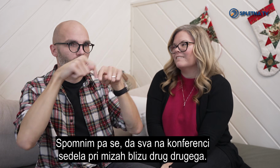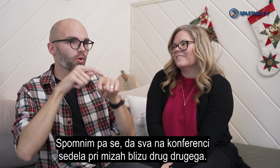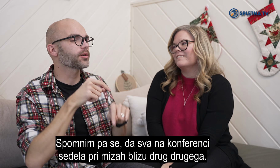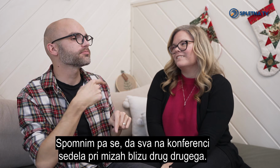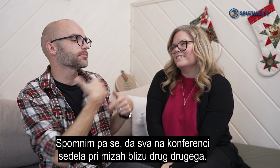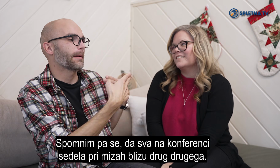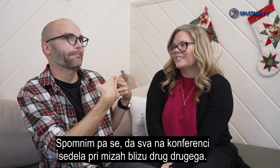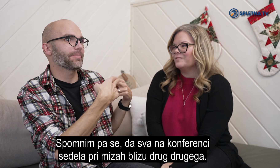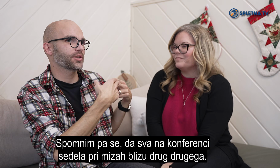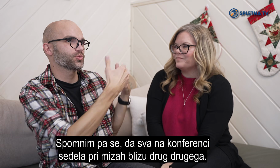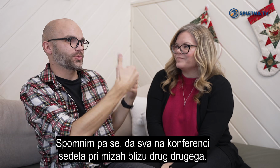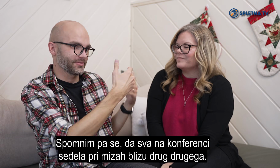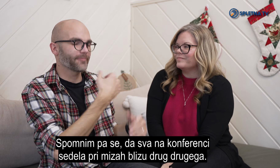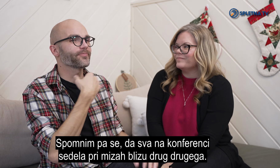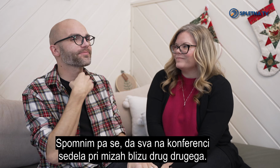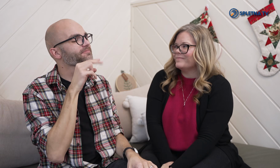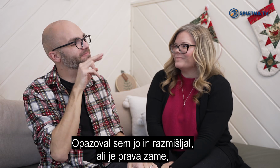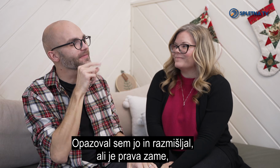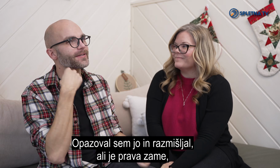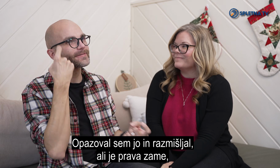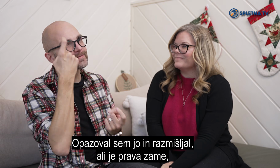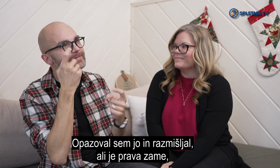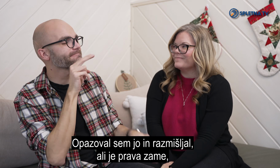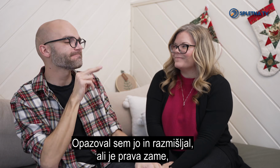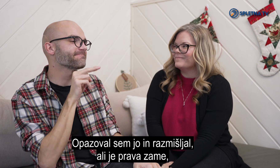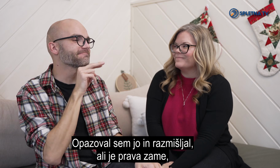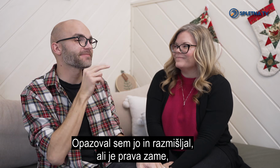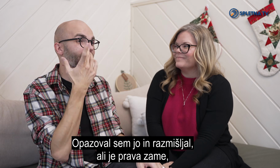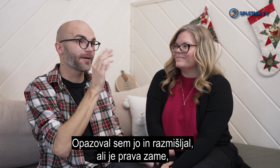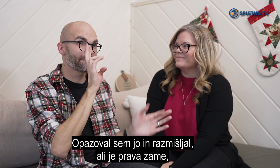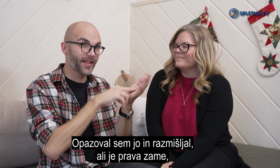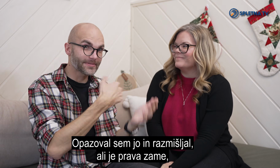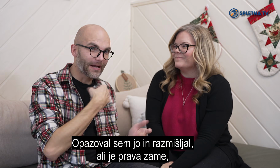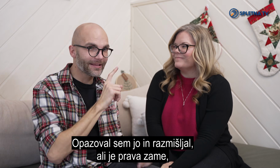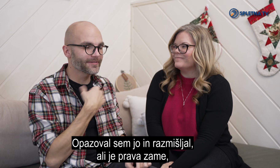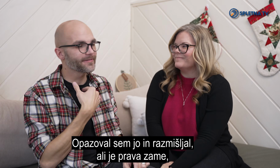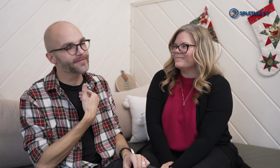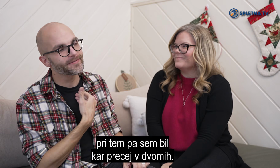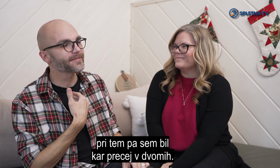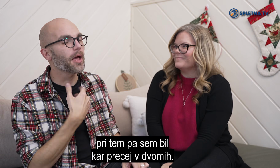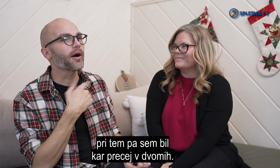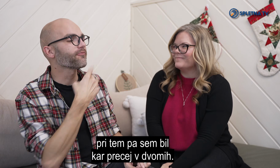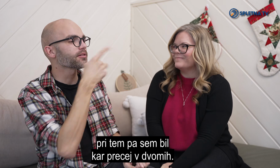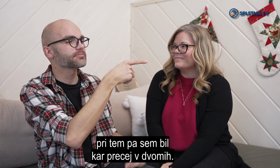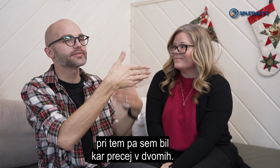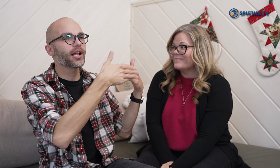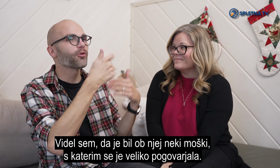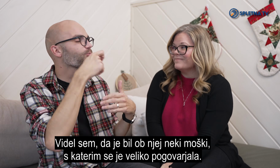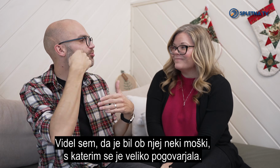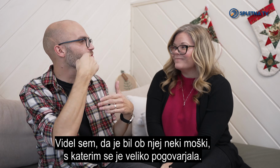sva na konferenci sedela pri mizah blizu drug drugega. Opazoval sem jo in razmišljal, ali je prava zame. Pri tem pa sem bil